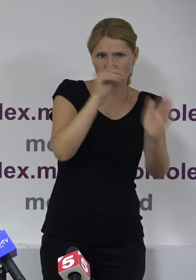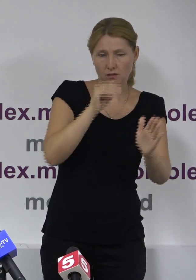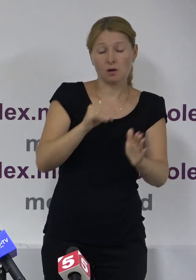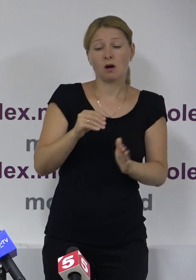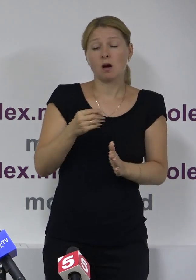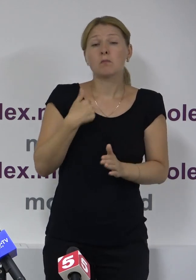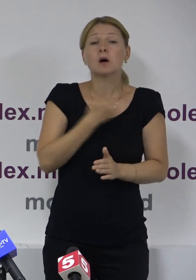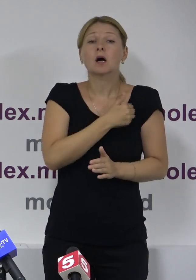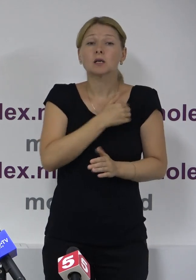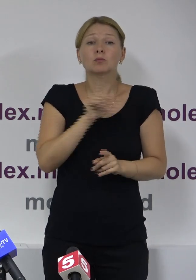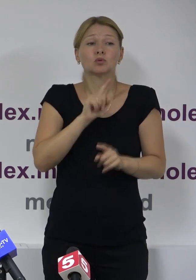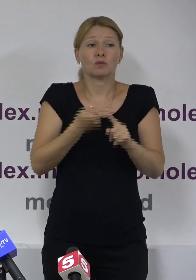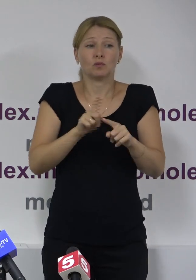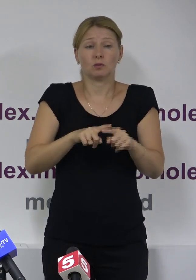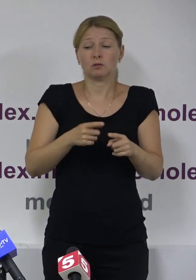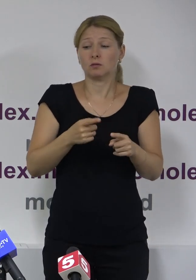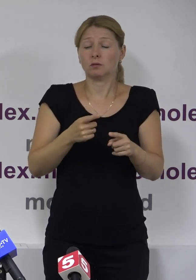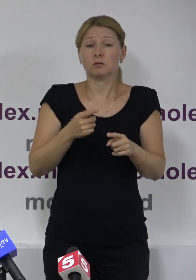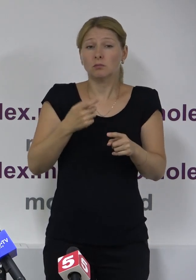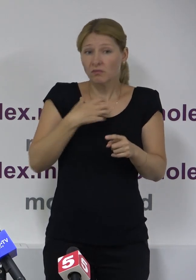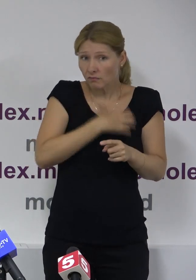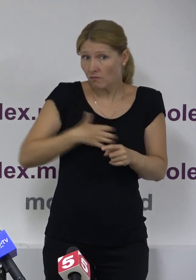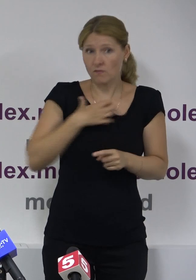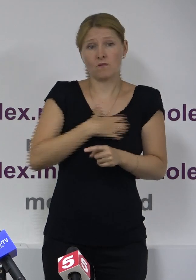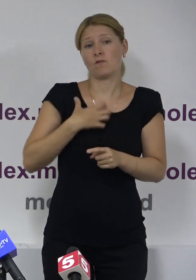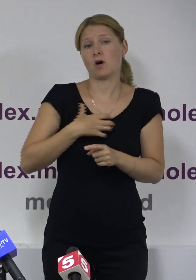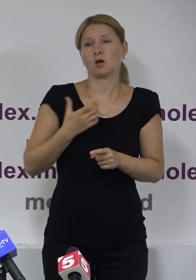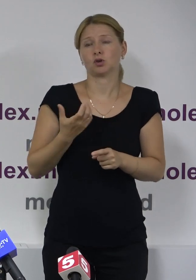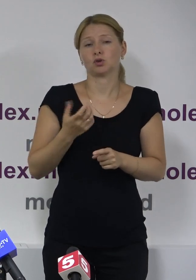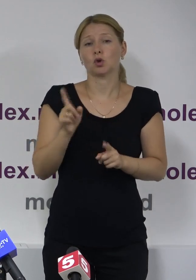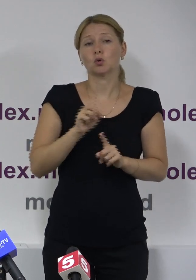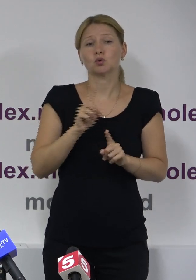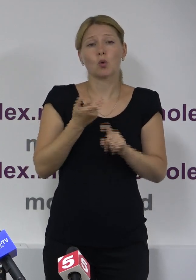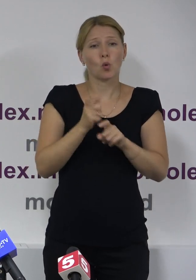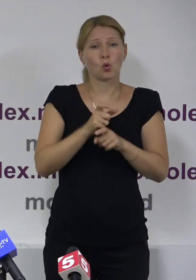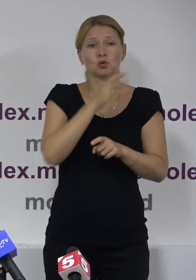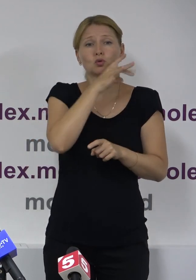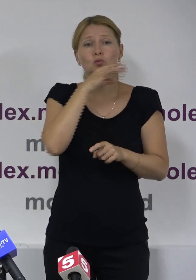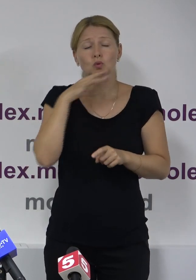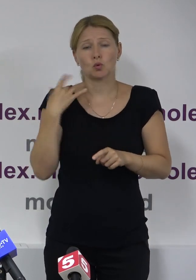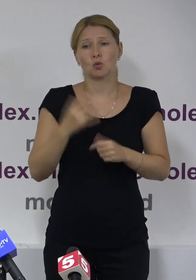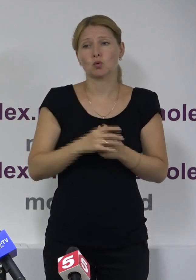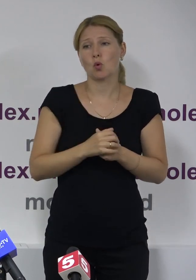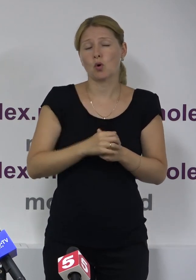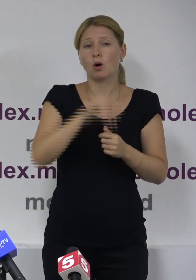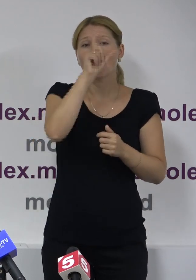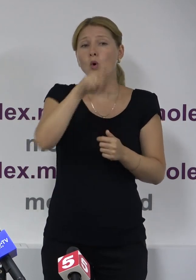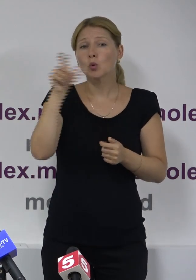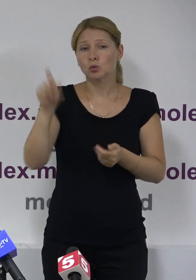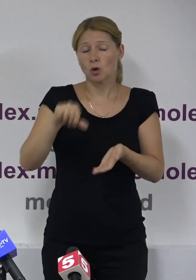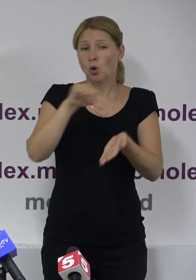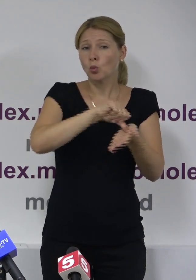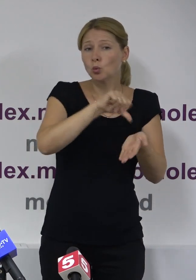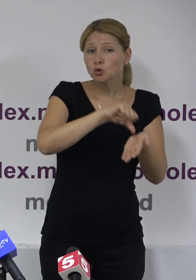că acest lucru este unul și foarte și foarte important, pentru că există o rată de participare la